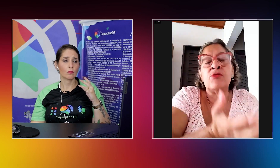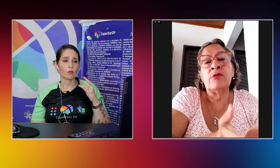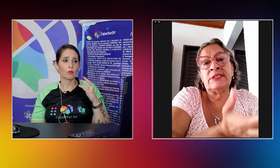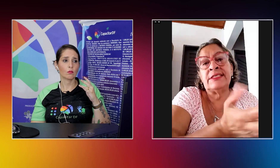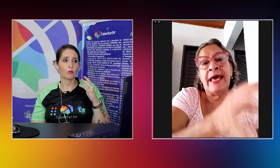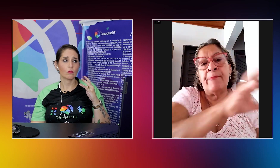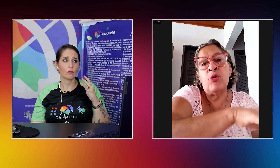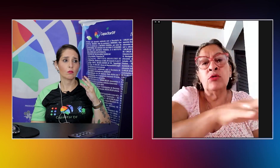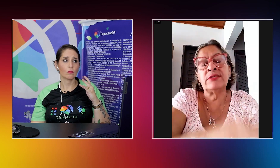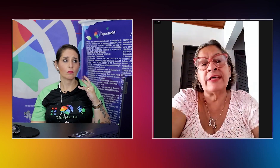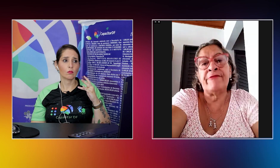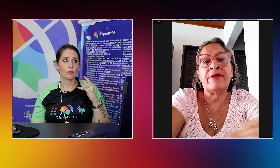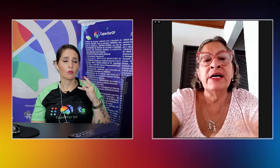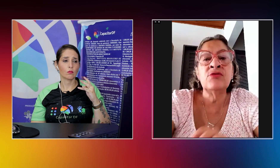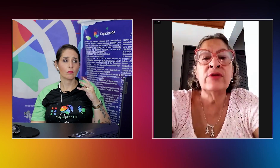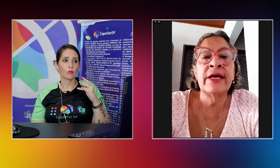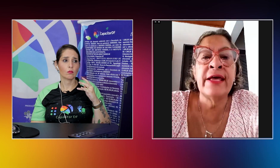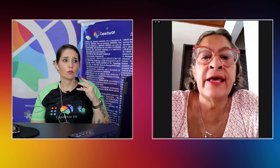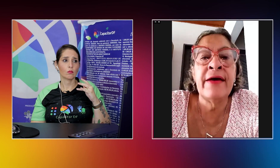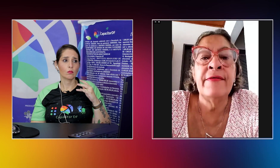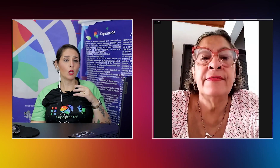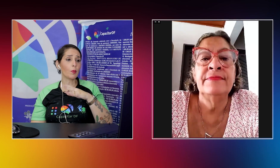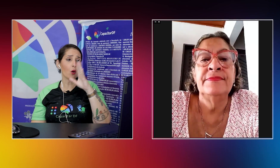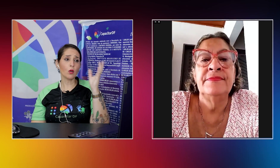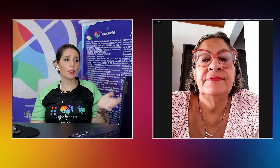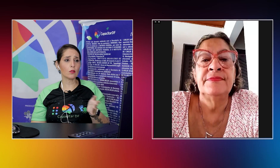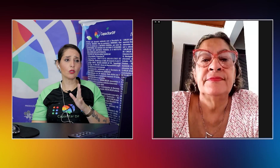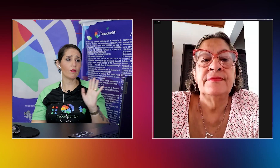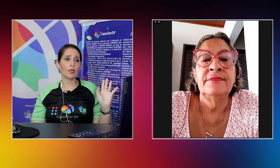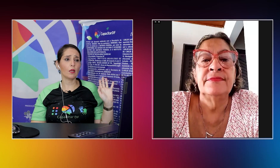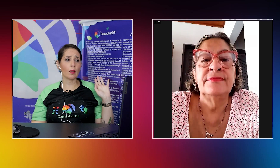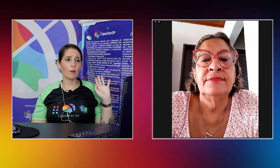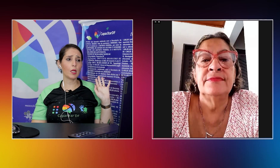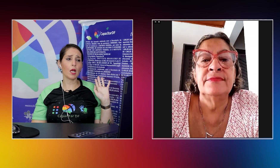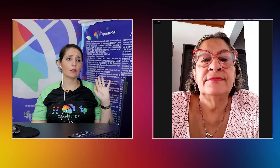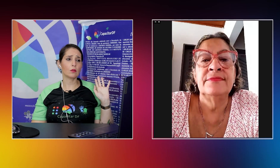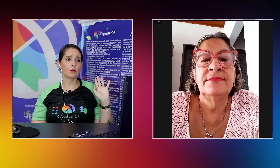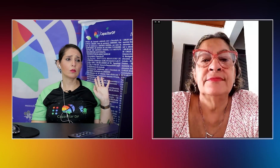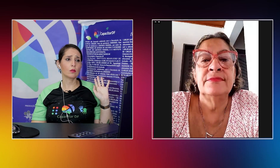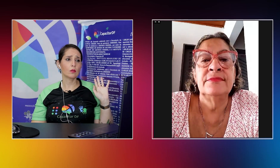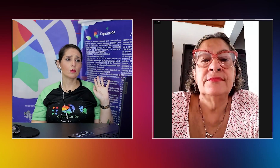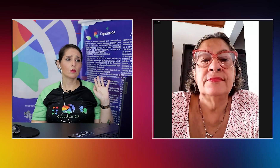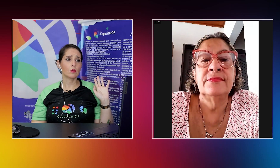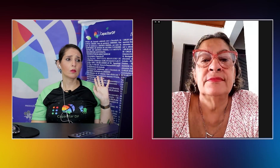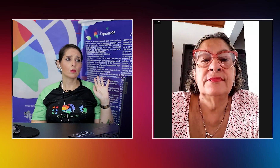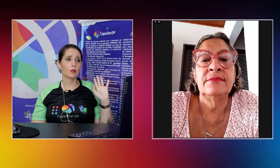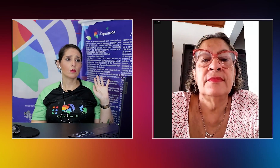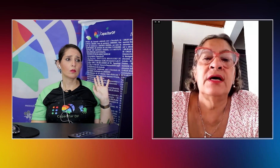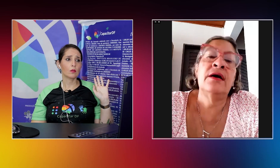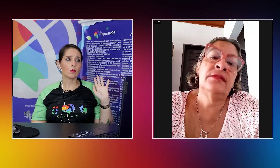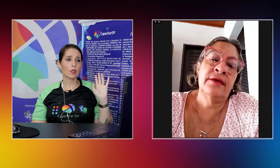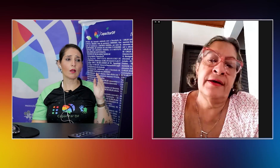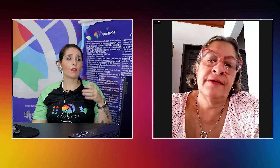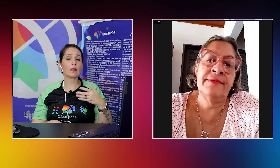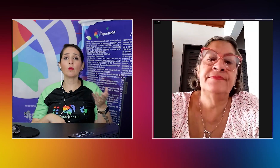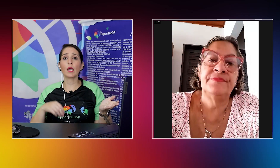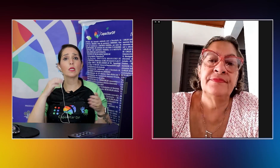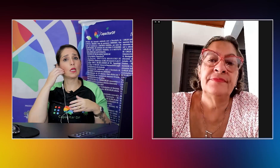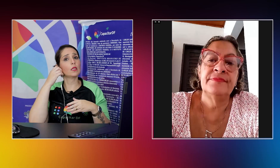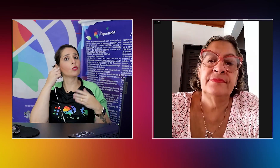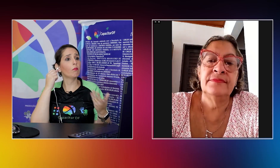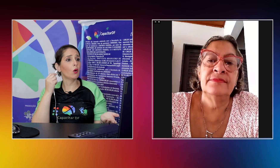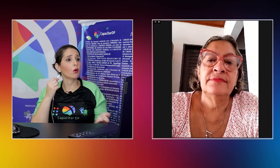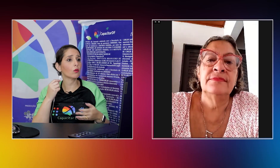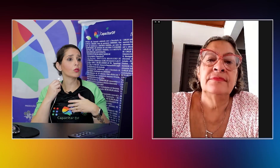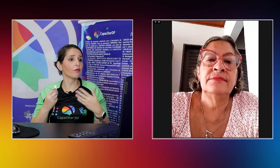dizer se é bolo, se é frango, o que é. Não, porque o contexto já vai ter determinado. Ah, Você tá. está fazendo uma